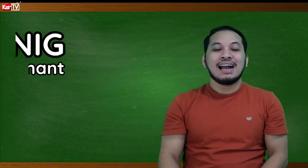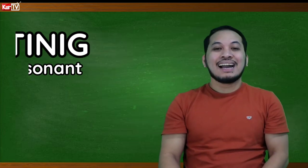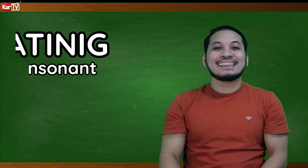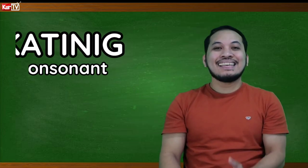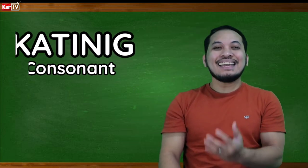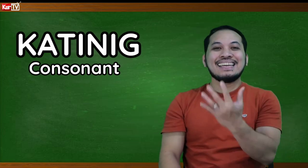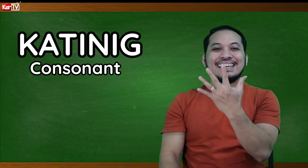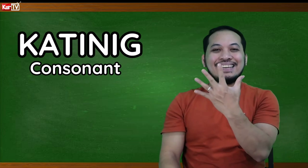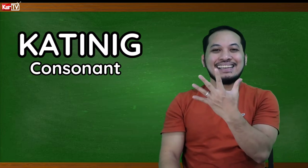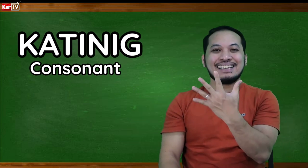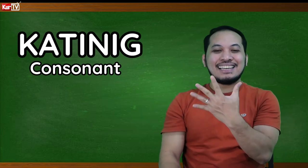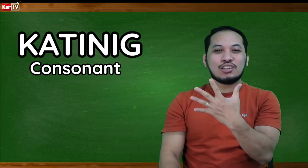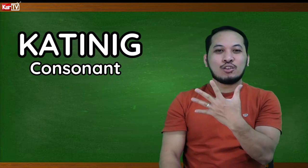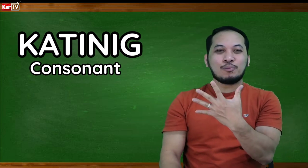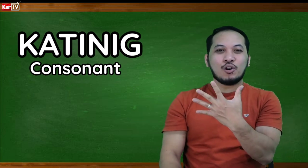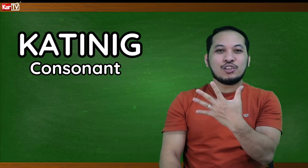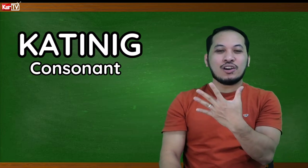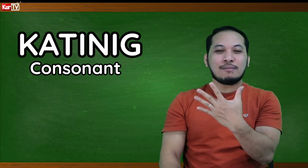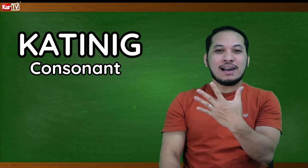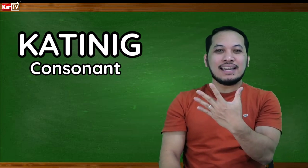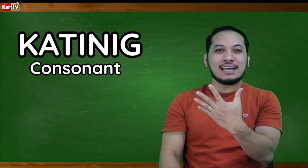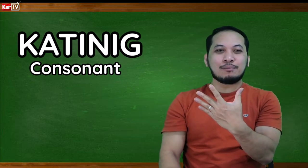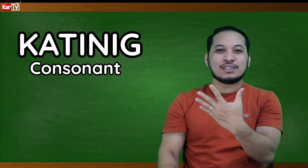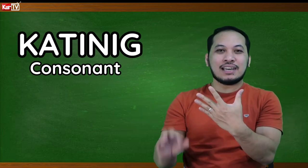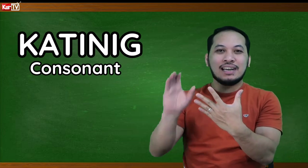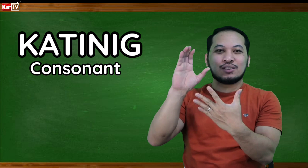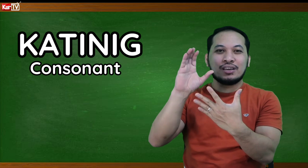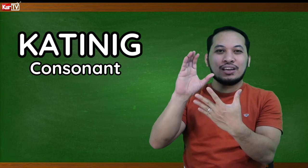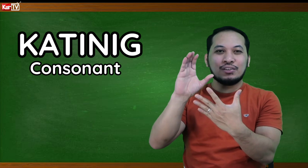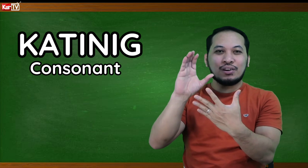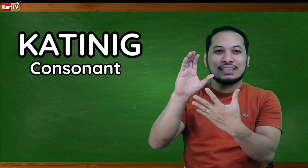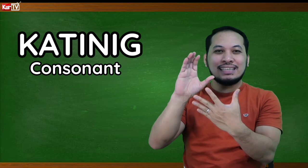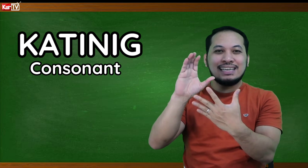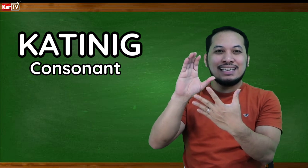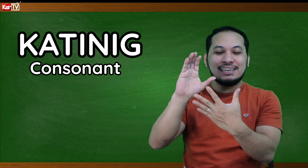Katinig. Ganito po yung inyong kamay tapos nakaganito rin kayo. Katinig.